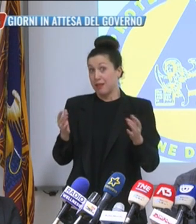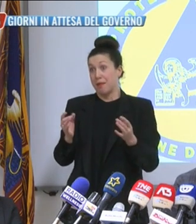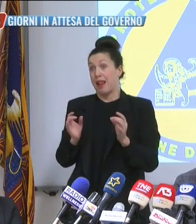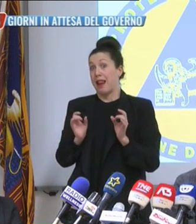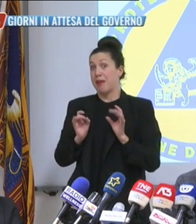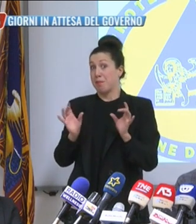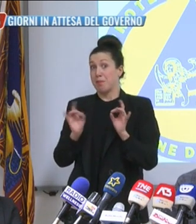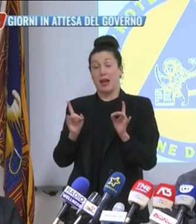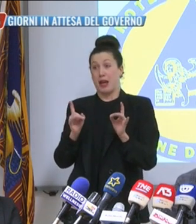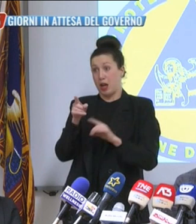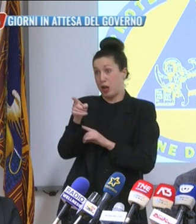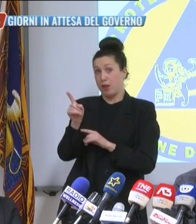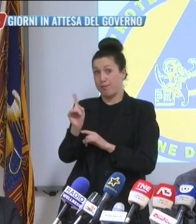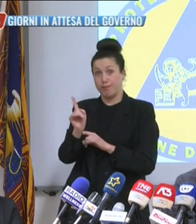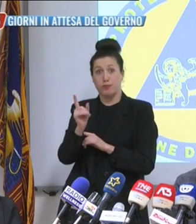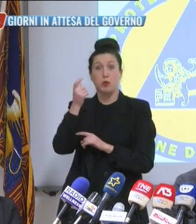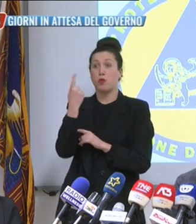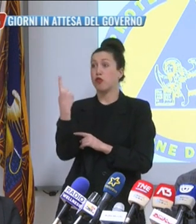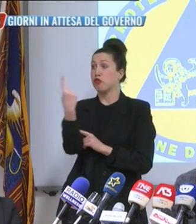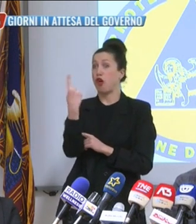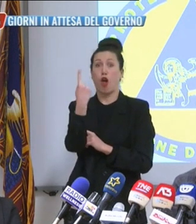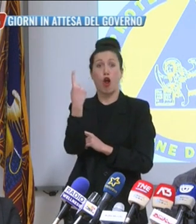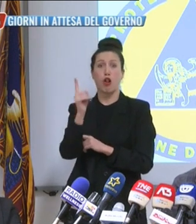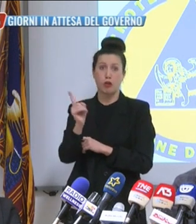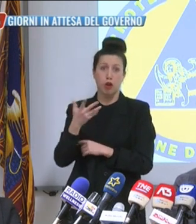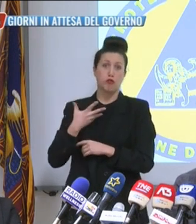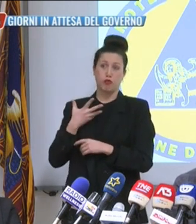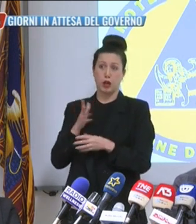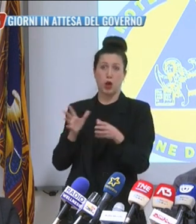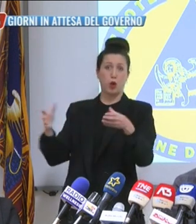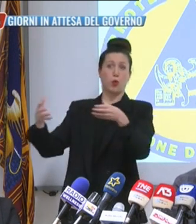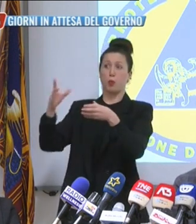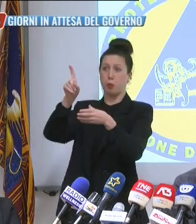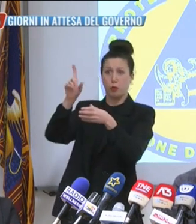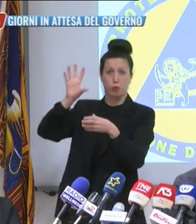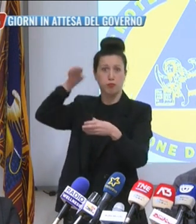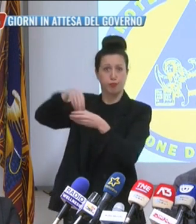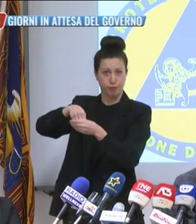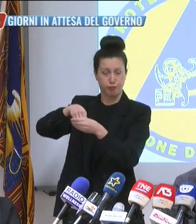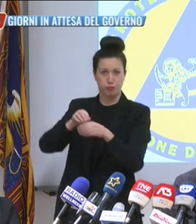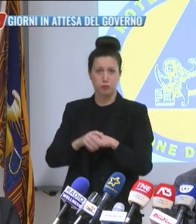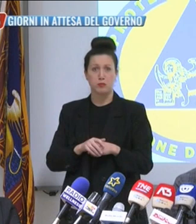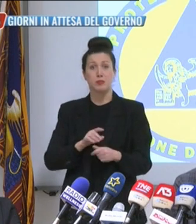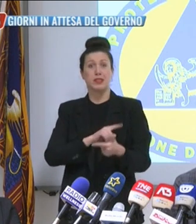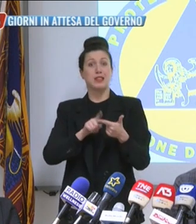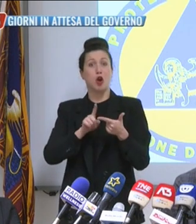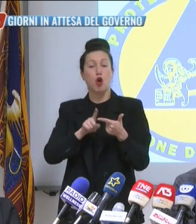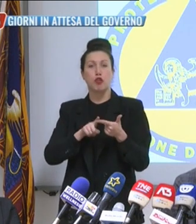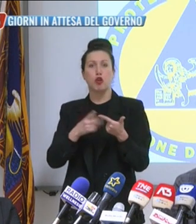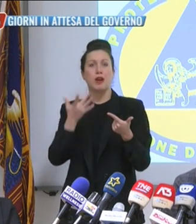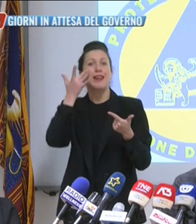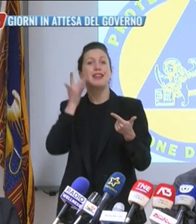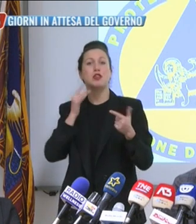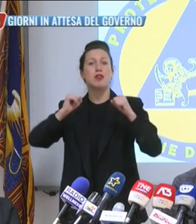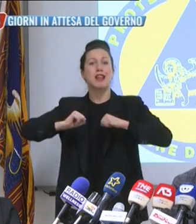L'altro aspetto, che non è una variabile indipendente, che è sempre un problema di comunità, è il collasso della sanità pubblica.